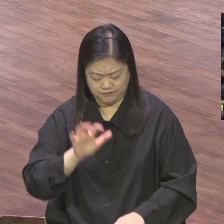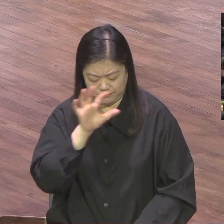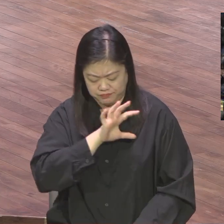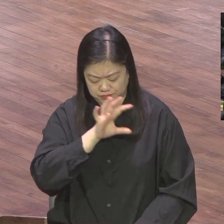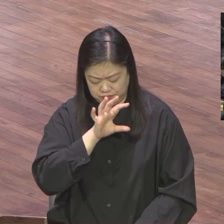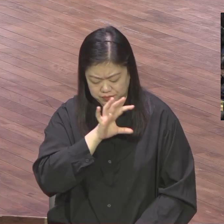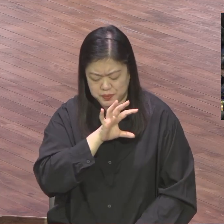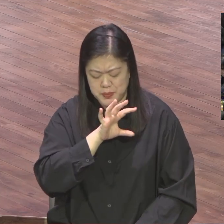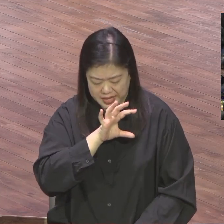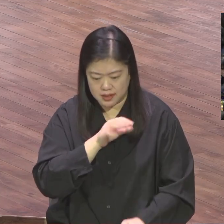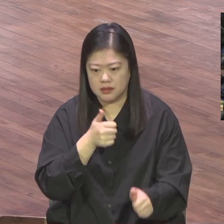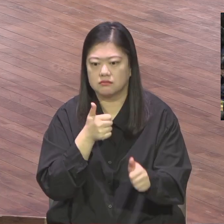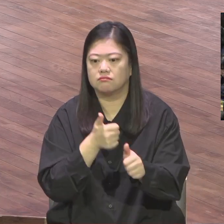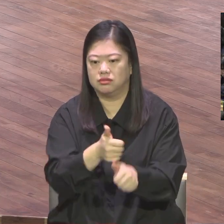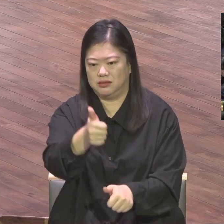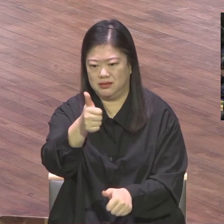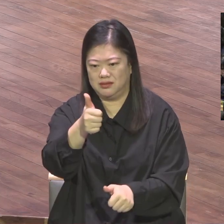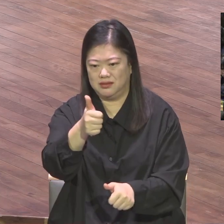그 말이